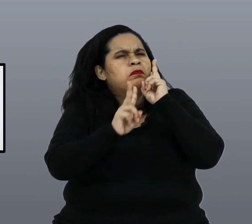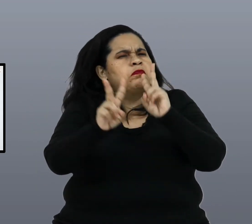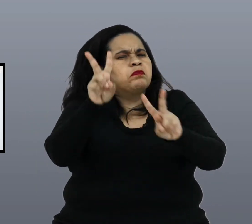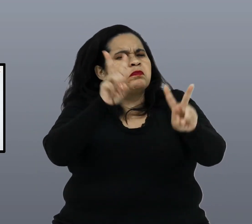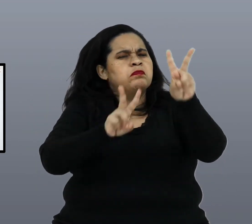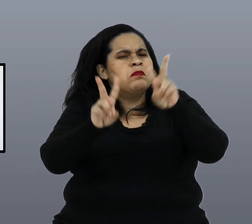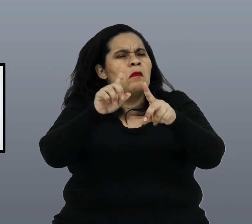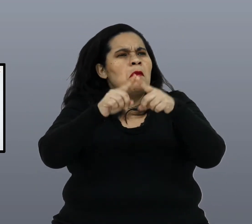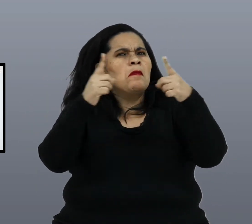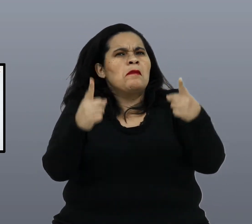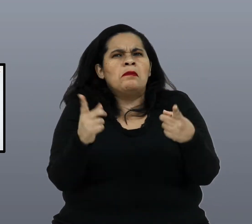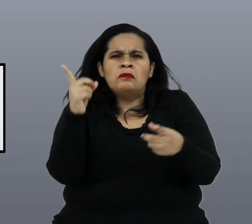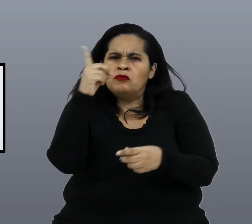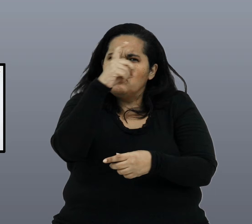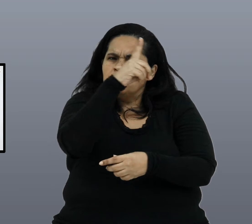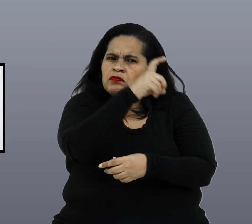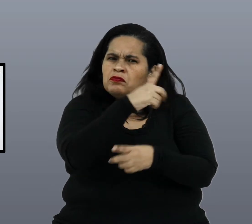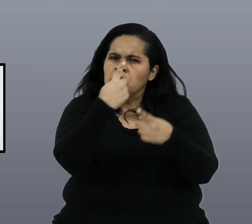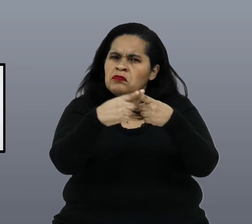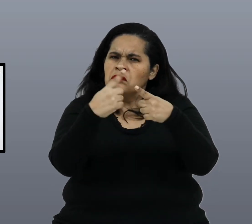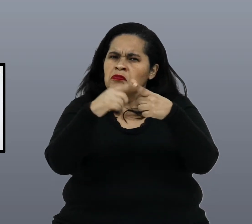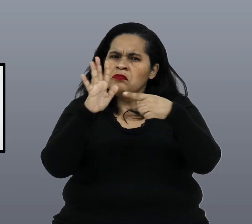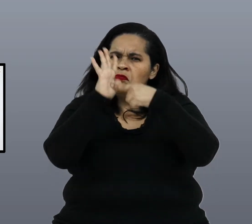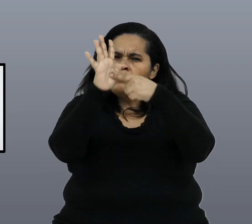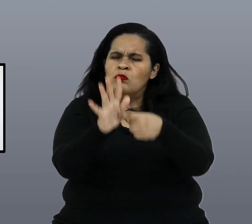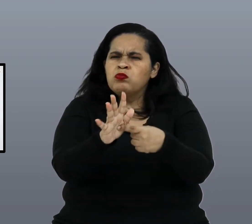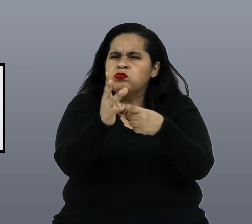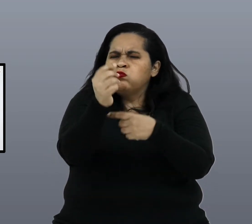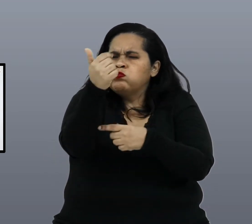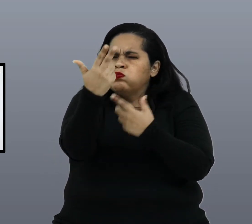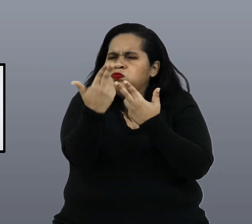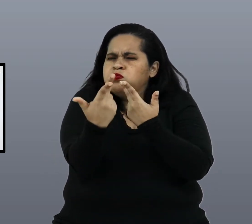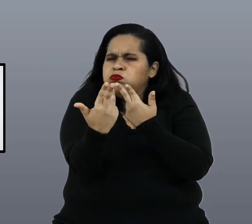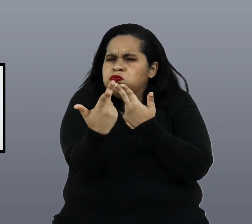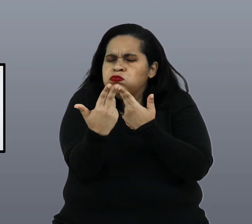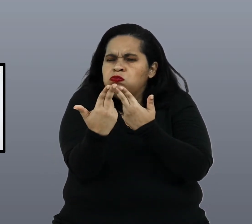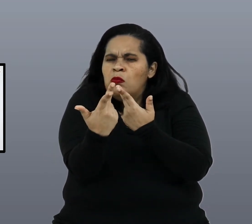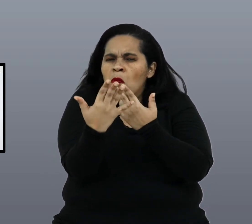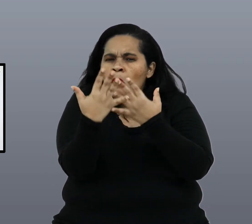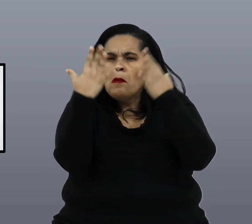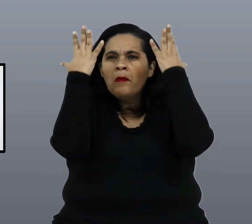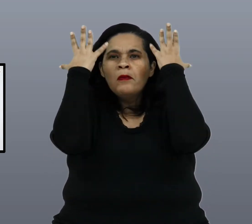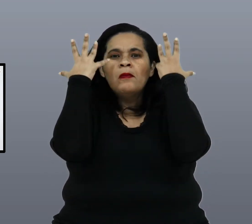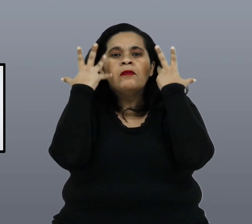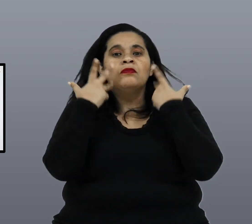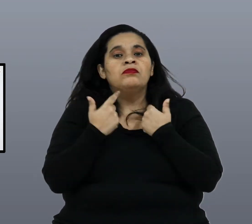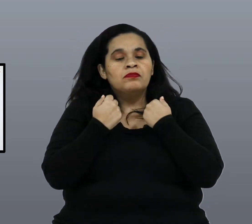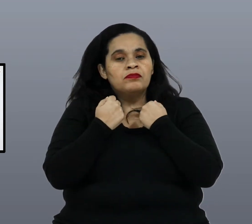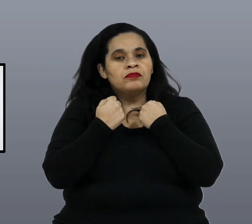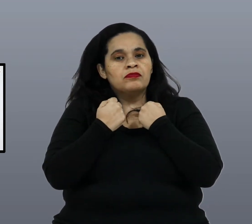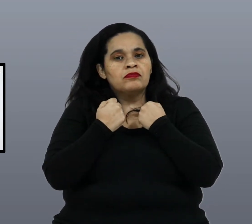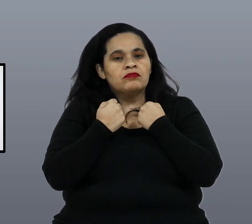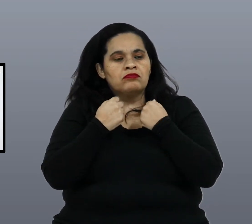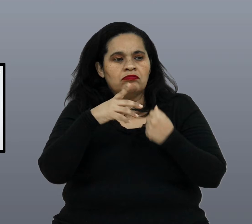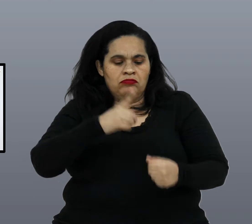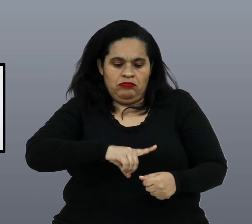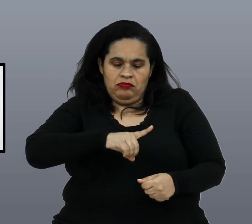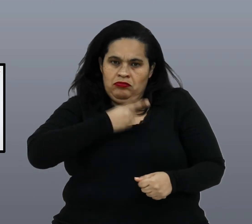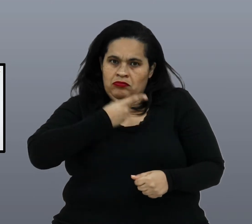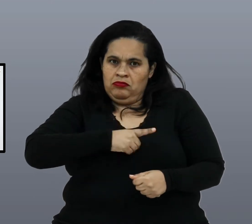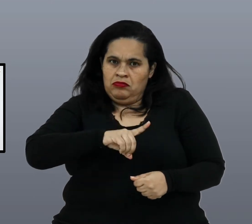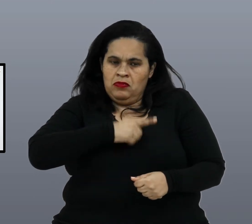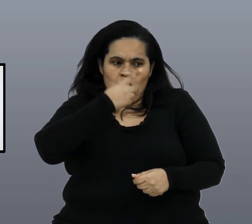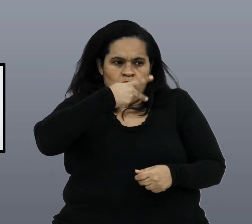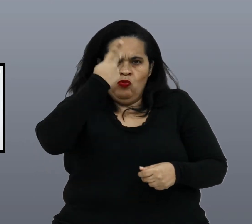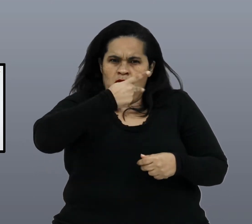que é semelhante a um leão, né? Semelhante a um urso. O próprio Daniel, ele não dá assim uma definição certa. É um leão, é